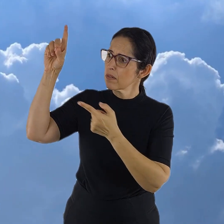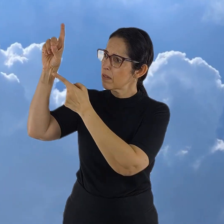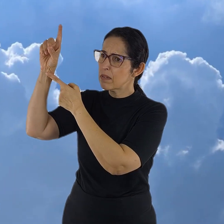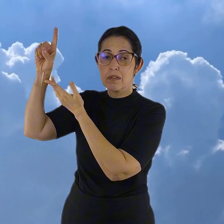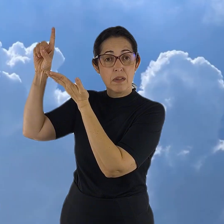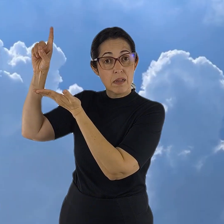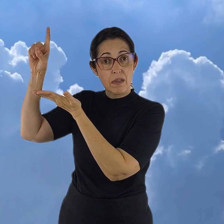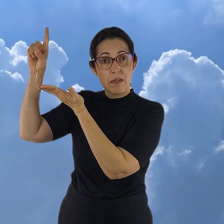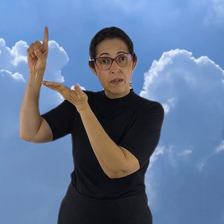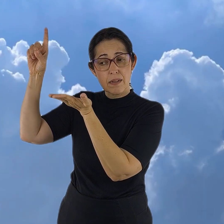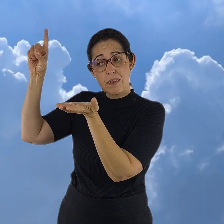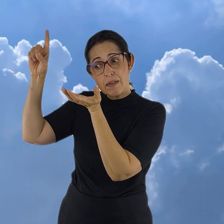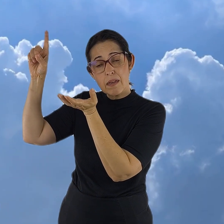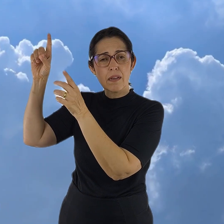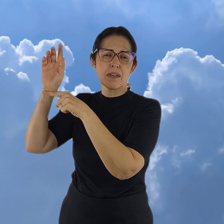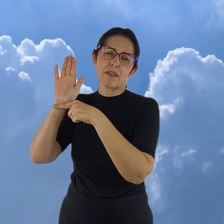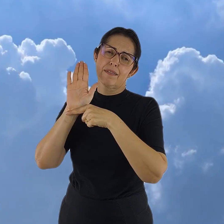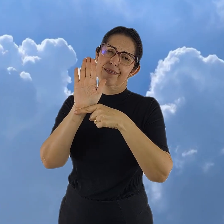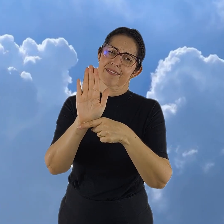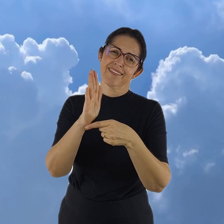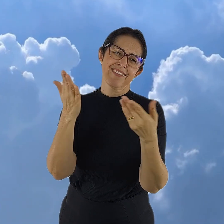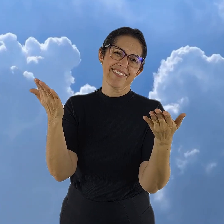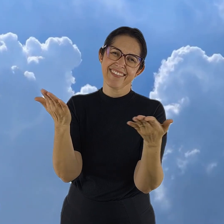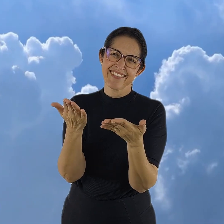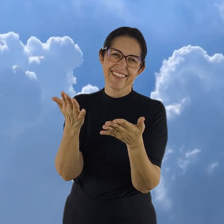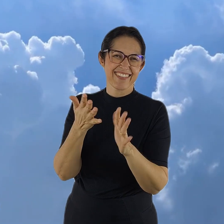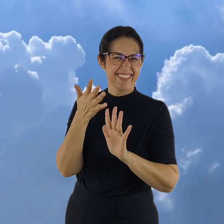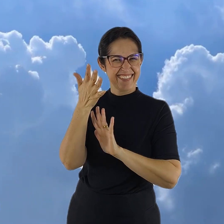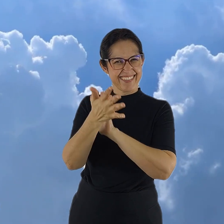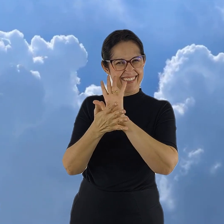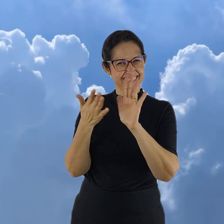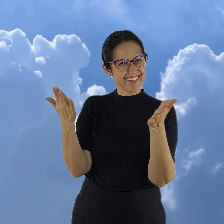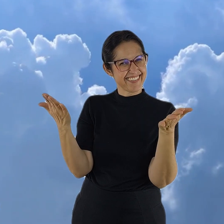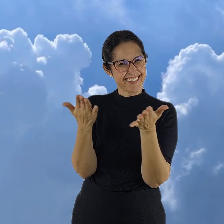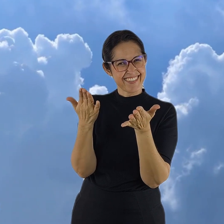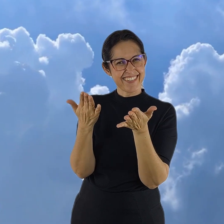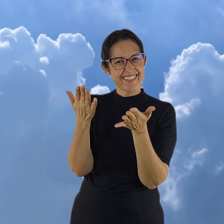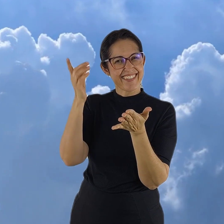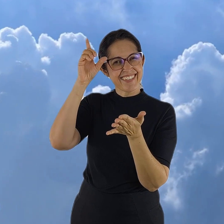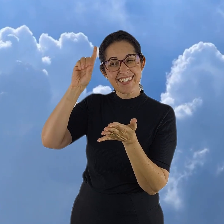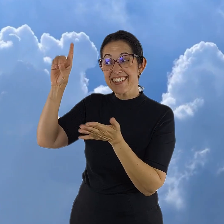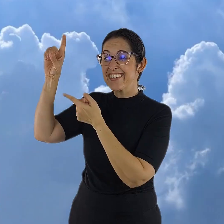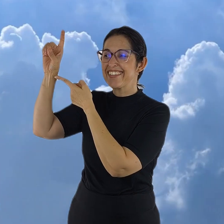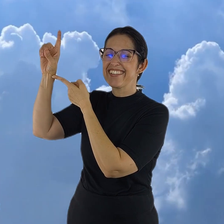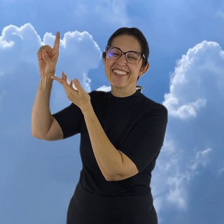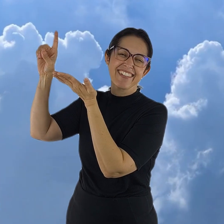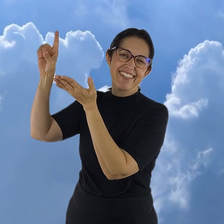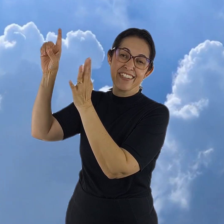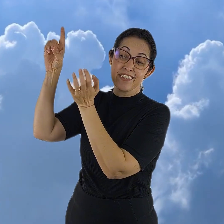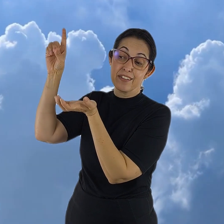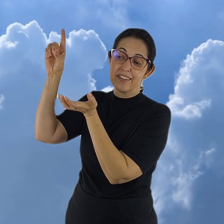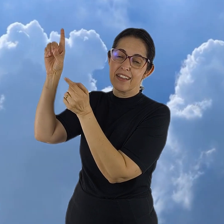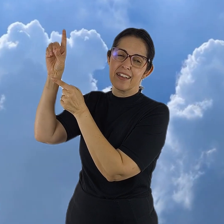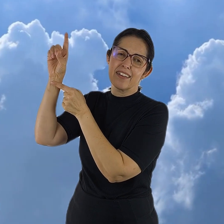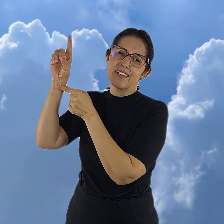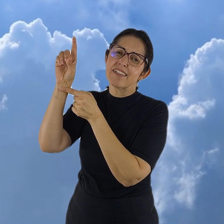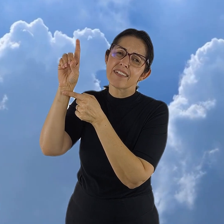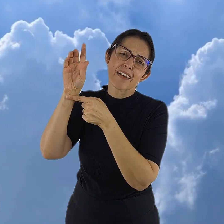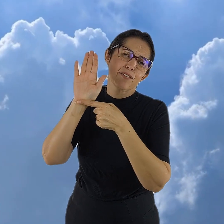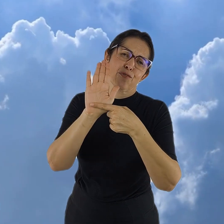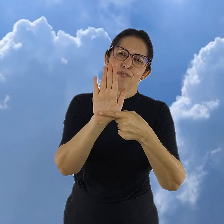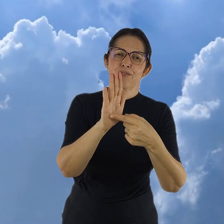está disposto a nos ajudar. Essa é a grande mensagem dessa noite. O Senhor está disposto a